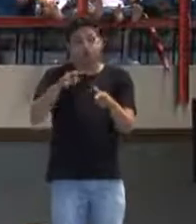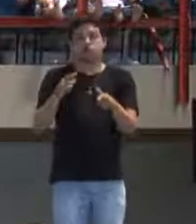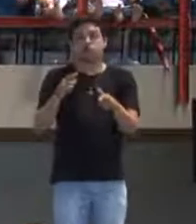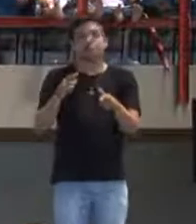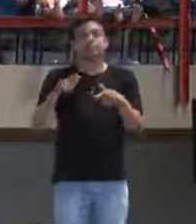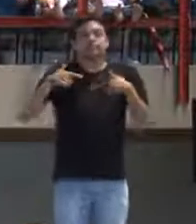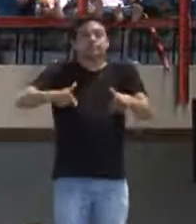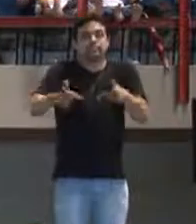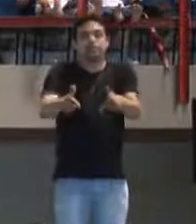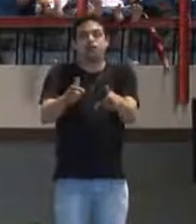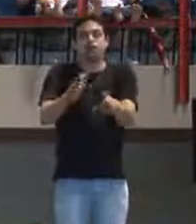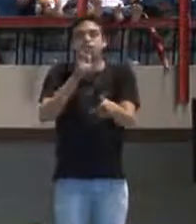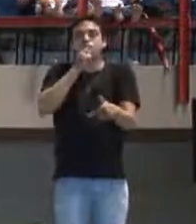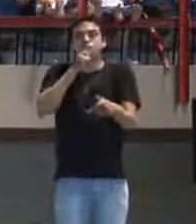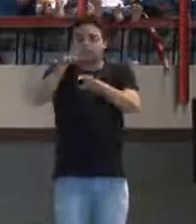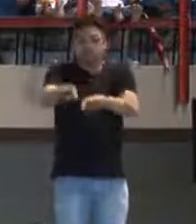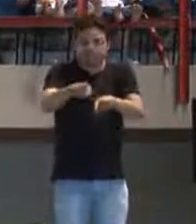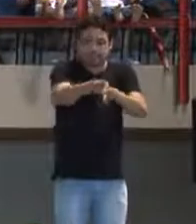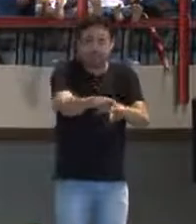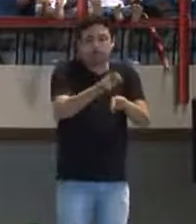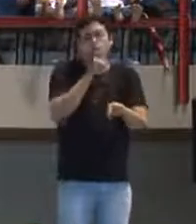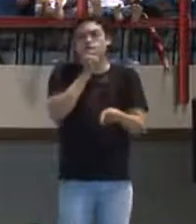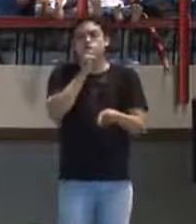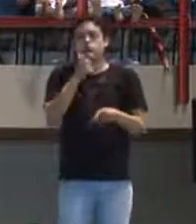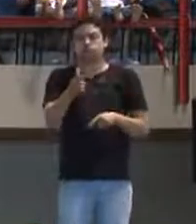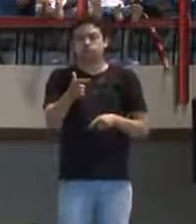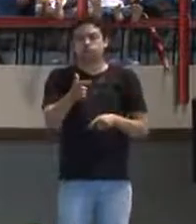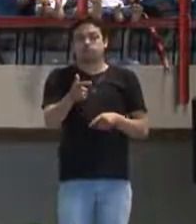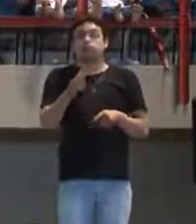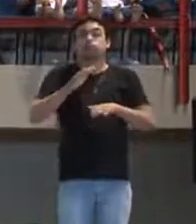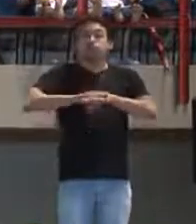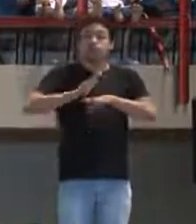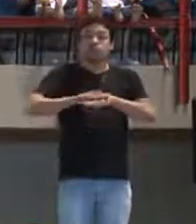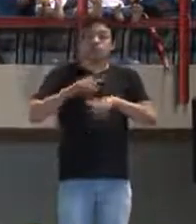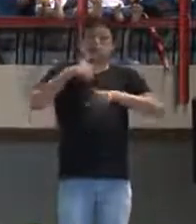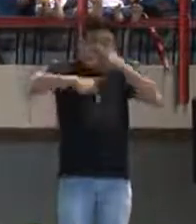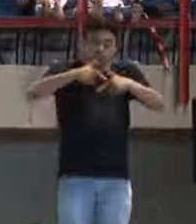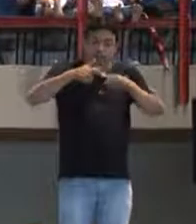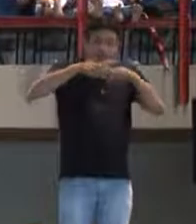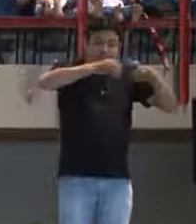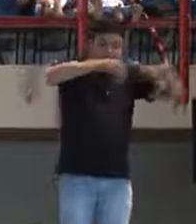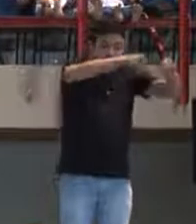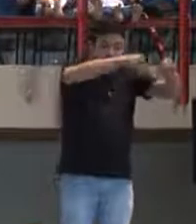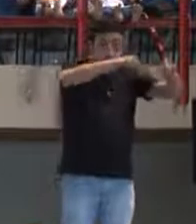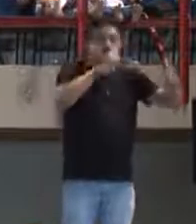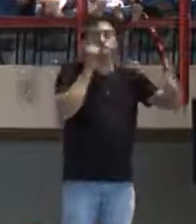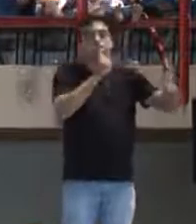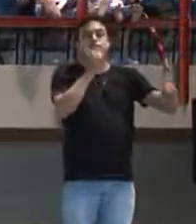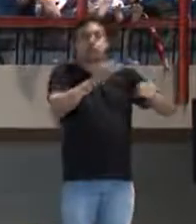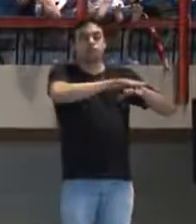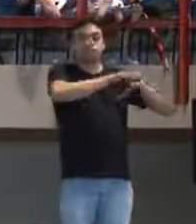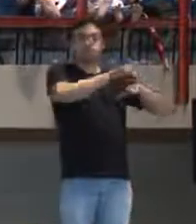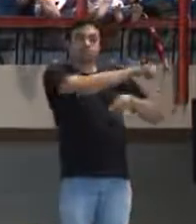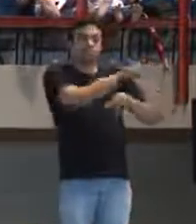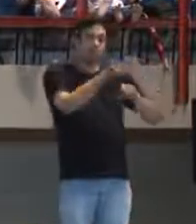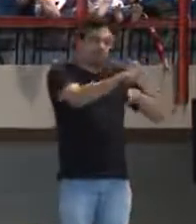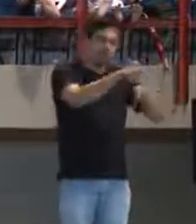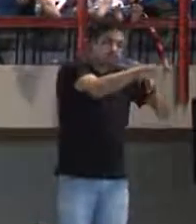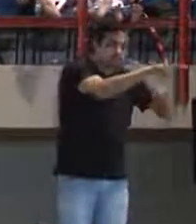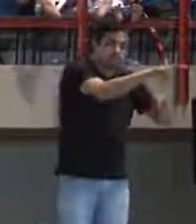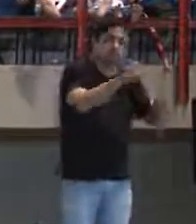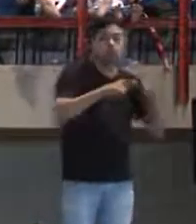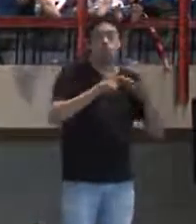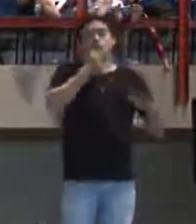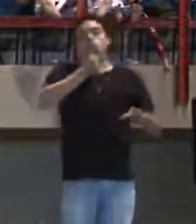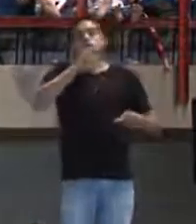não trabalha terra. Trabalho de terra é um trabalho feminino. Trabalho